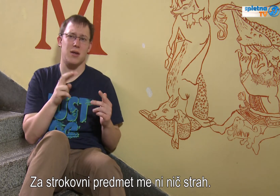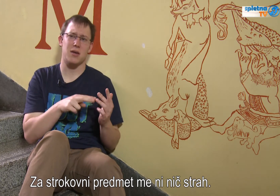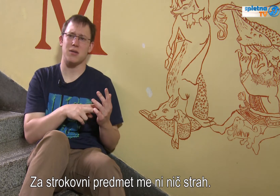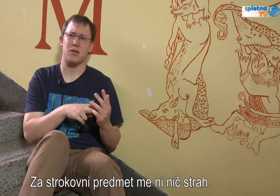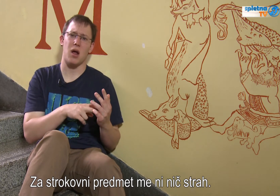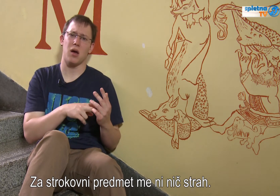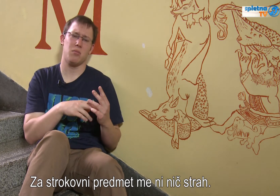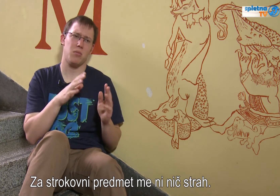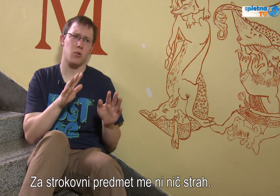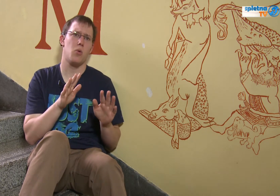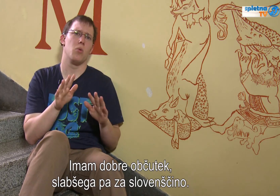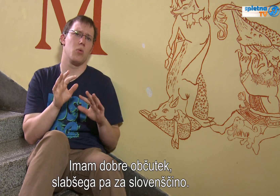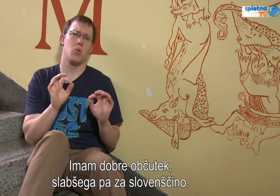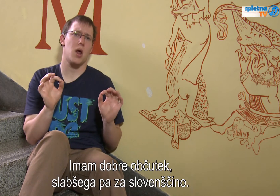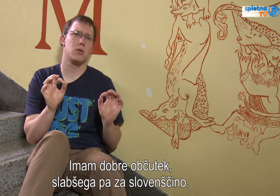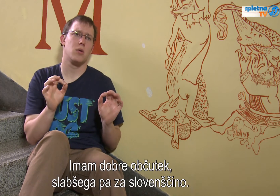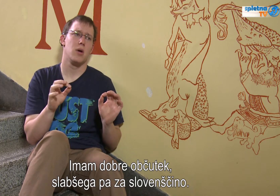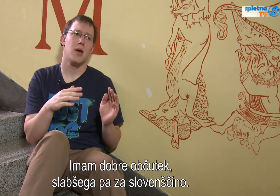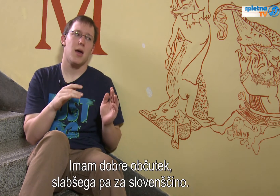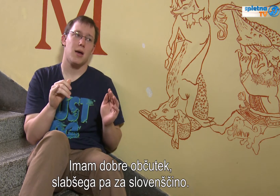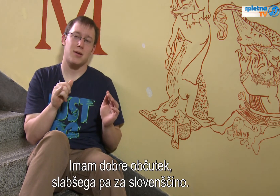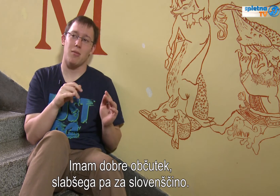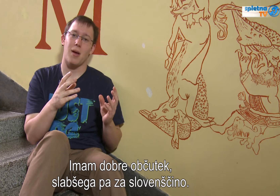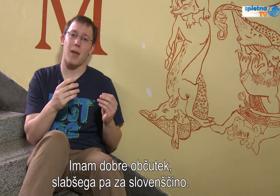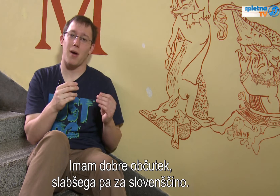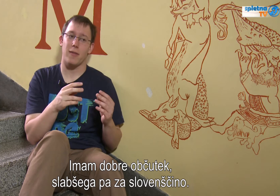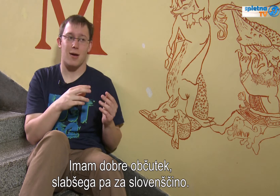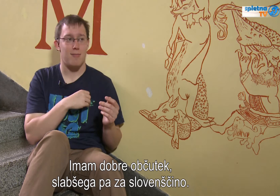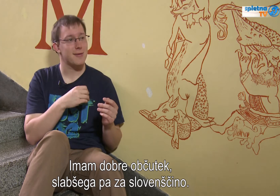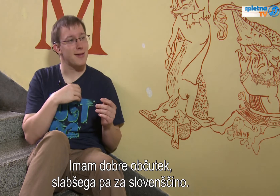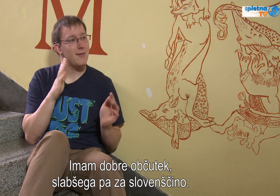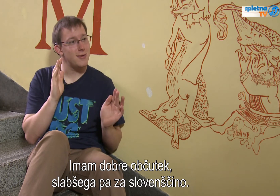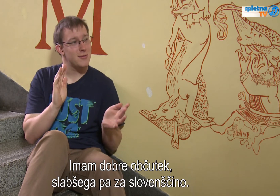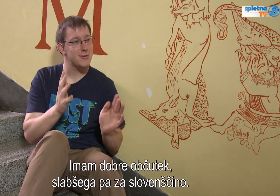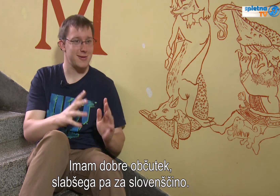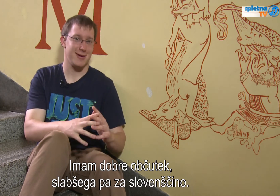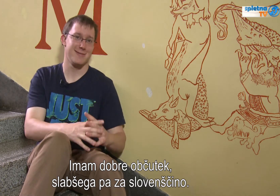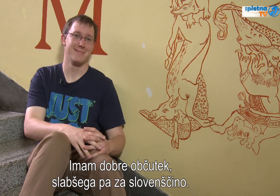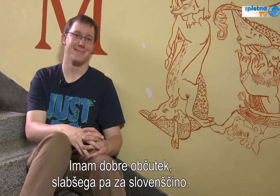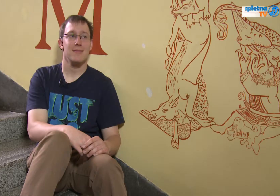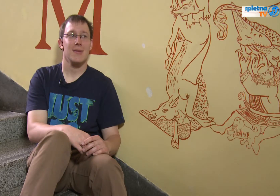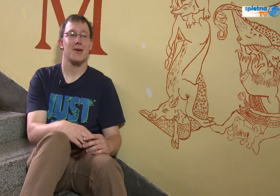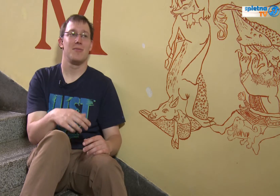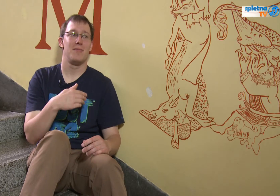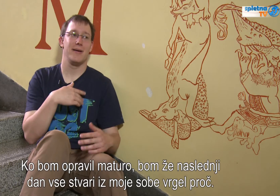ni strah, imam v redu. Samo matematika pa slovenščina. Ko bom pa